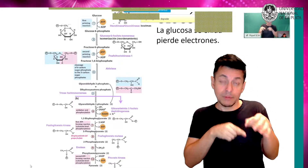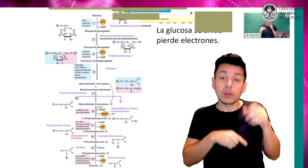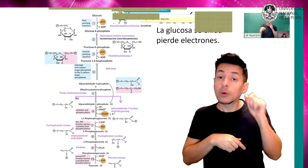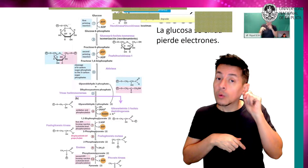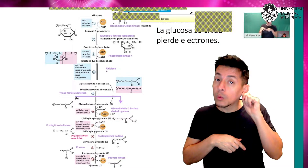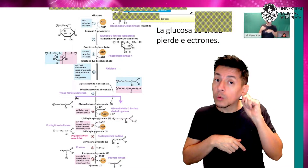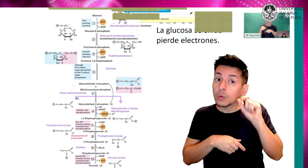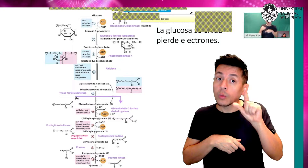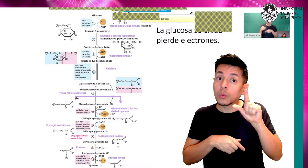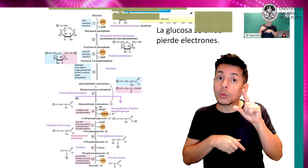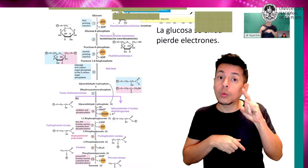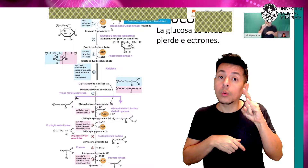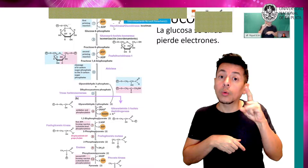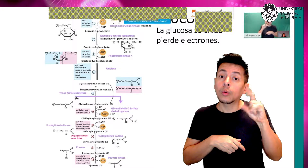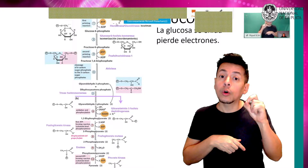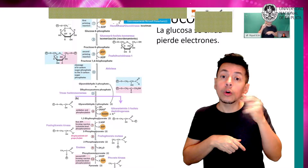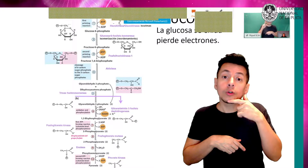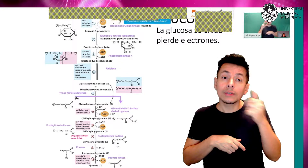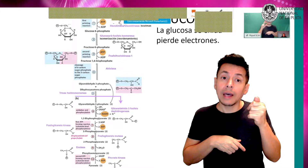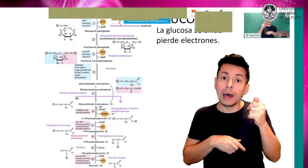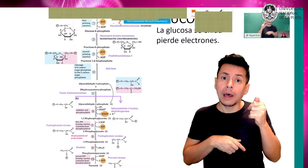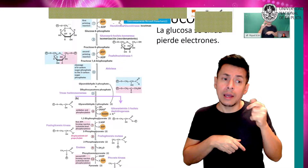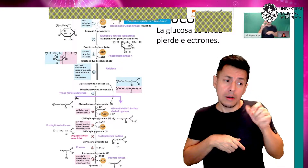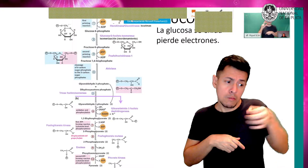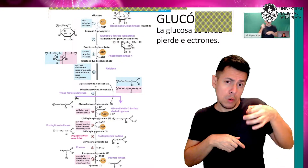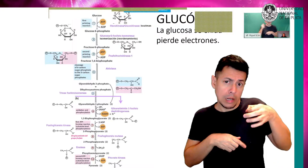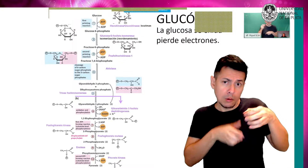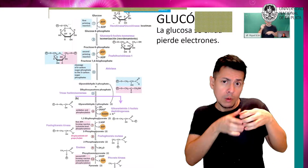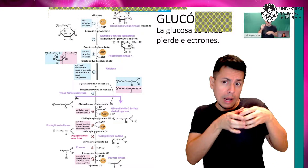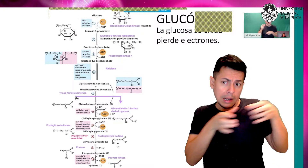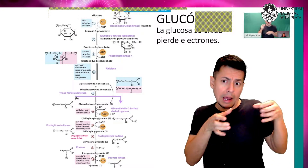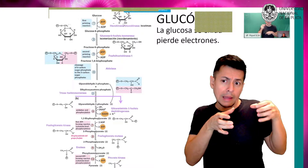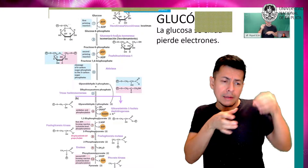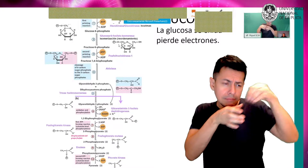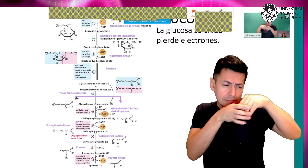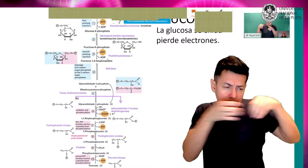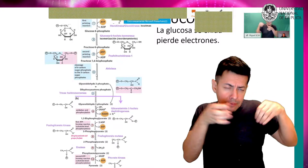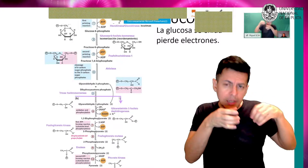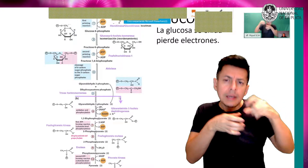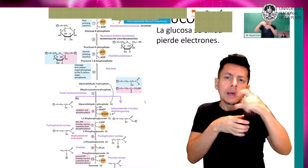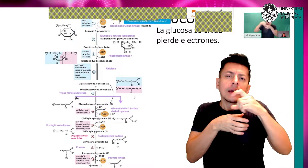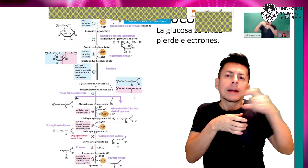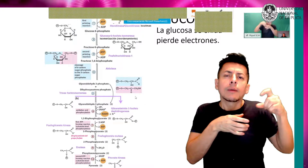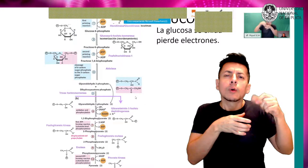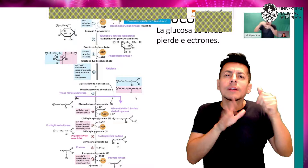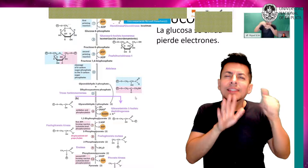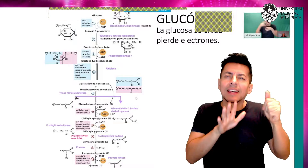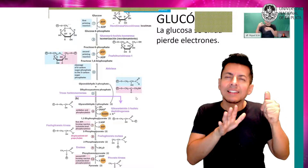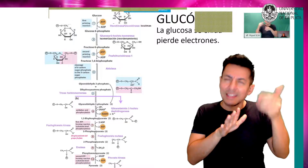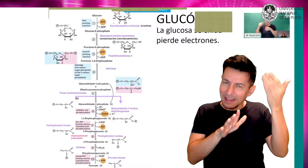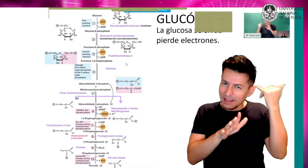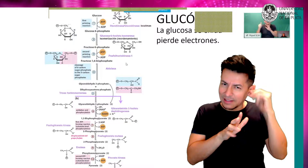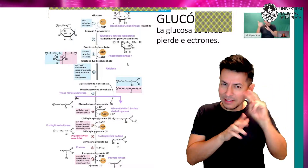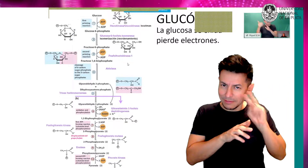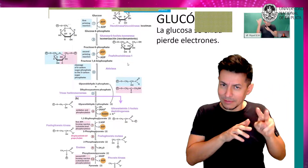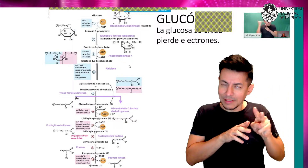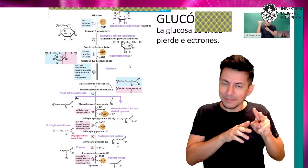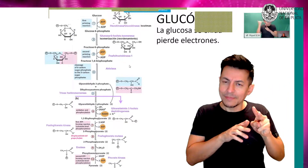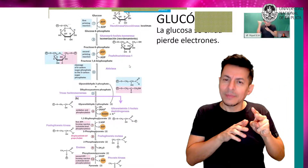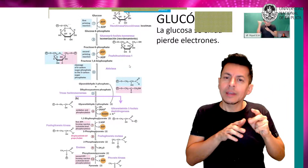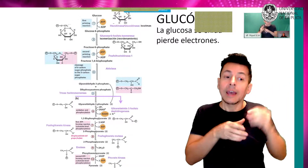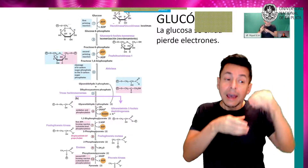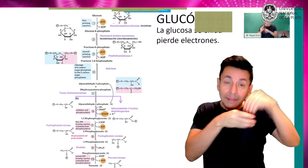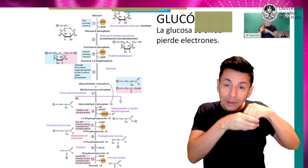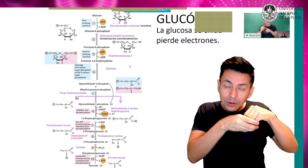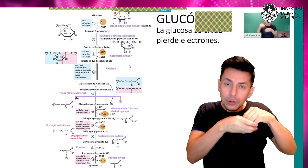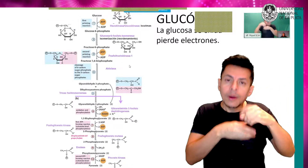una molécula lo suficientemente grande, ¿sí? Está formada por 6 carbonos, la vimos en las unidades anteriores, lo que vamos a hacer